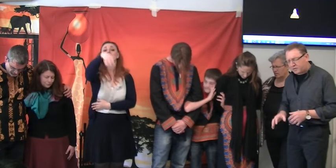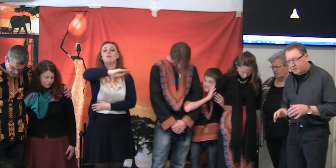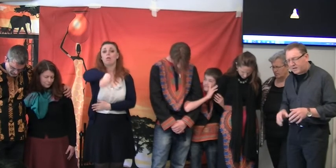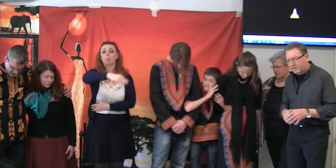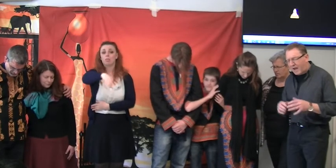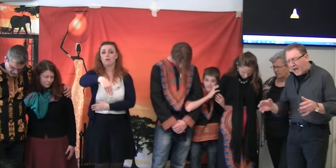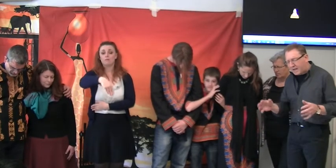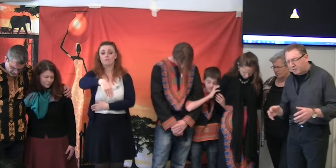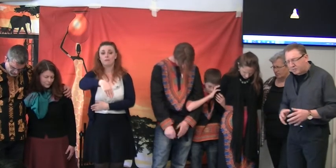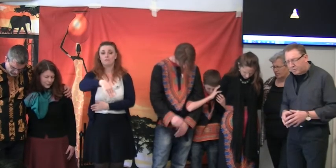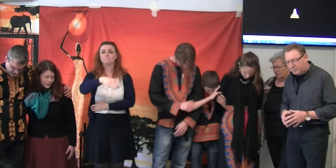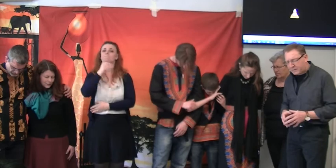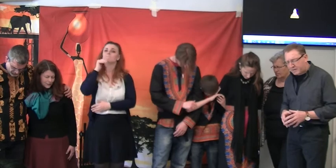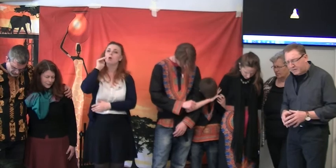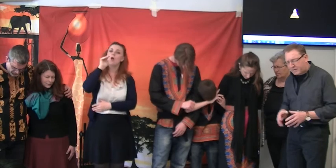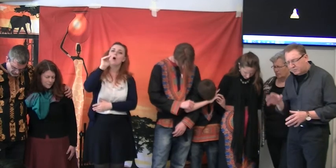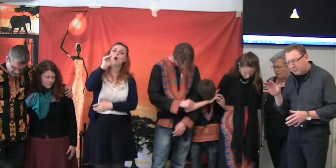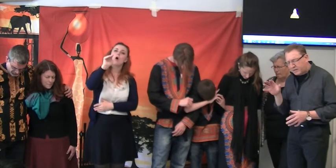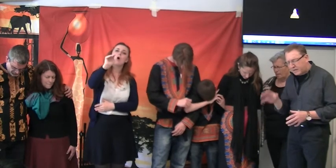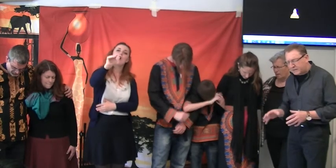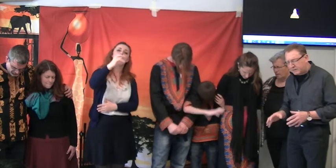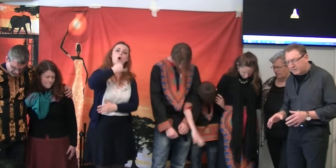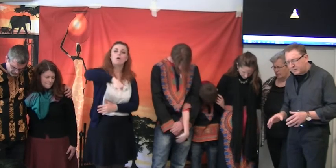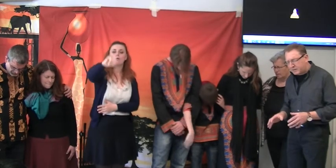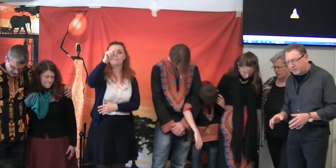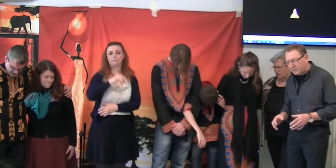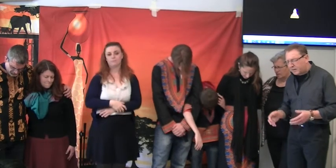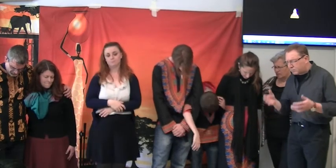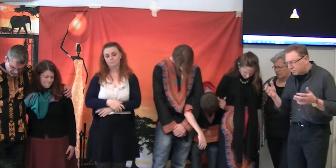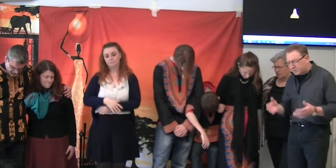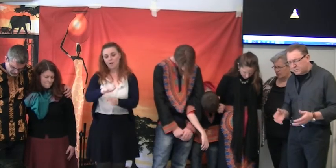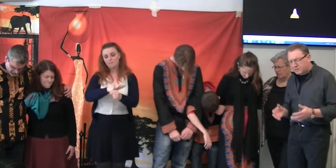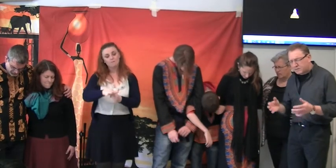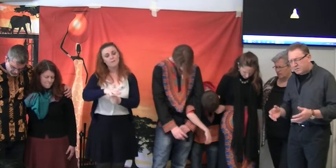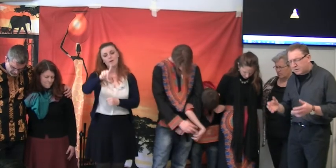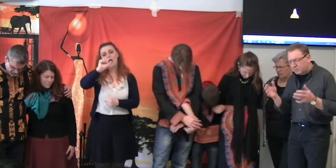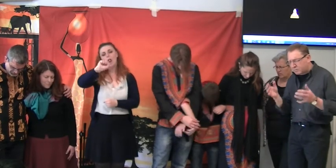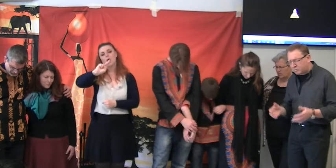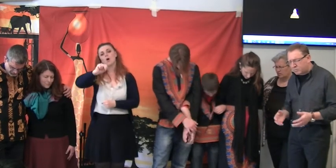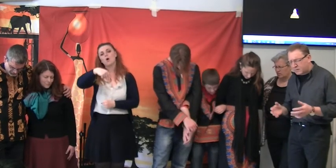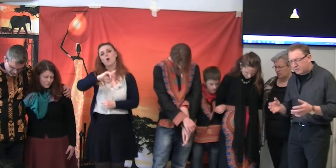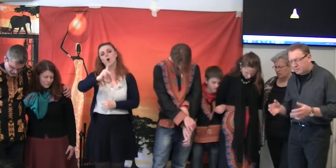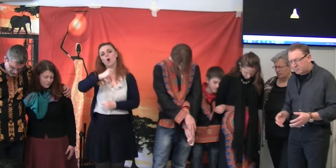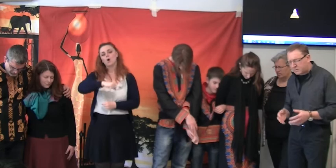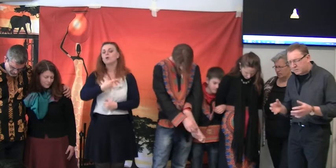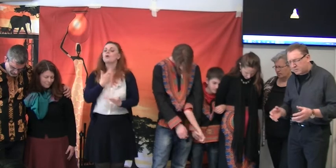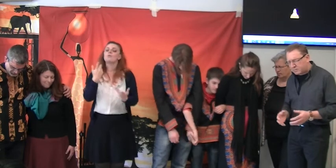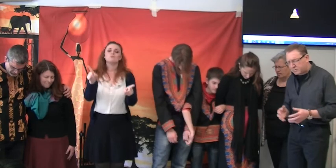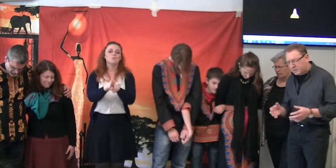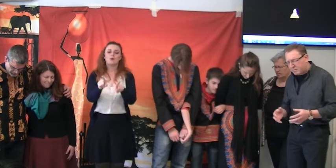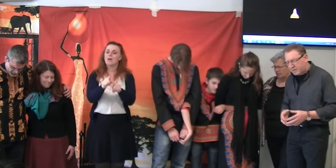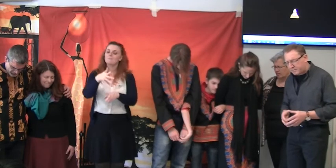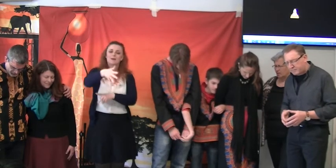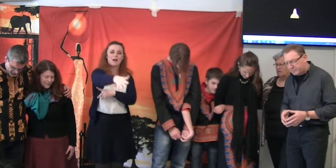un braccio che arriva anche dove noi non possiamo arrivare, che tu voglia grandemente benedire. Tutto questo, Signore, te lo chiedo nel tuo santo nome, Signore